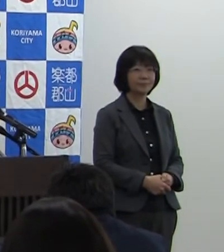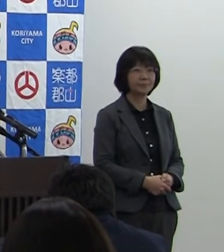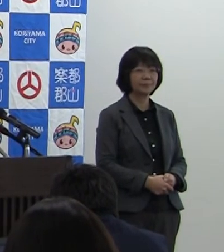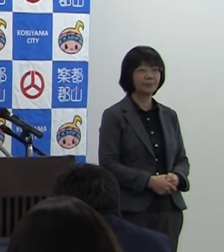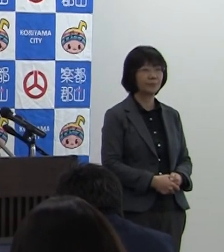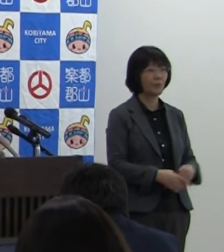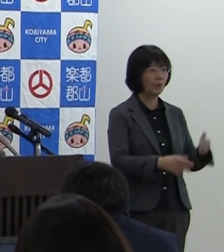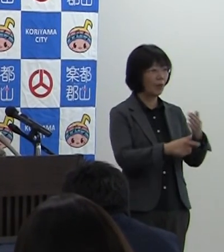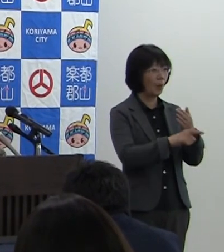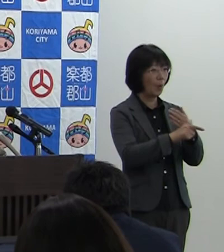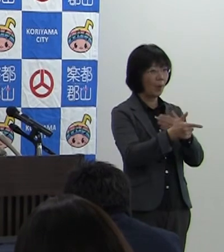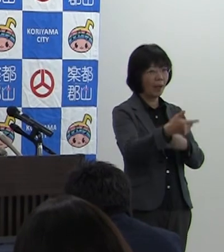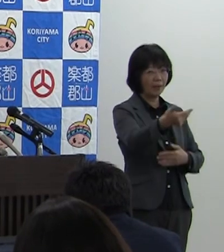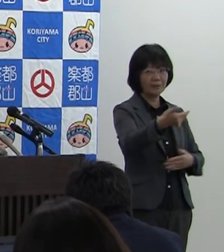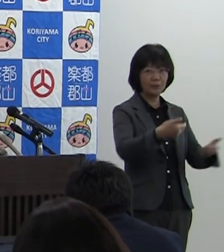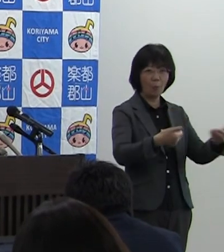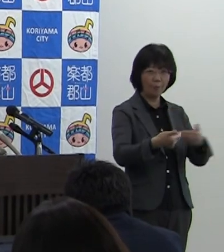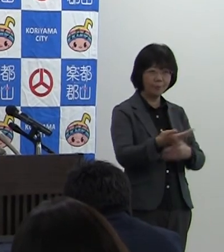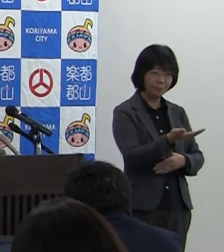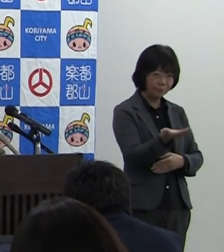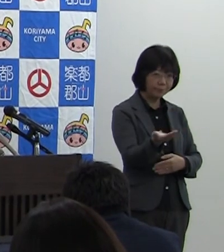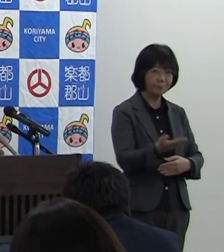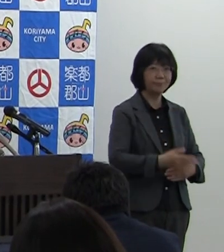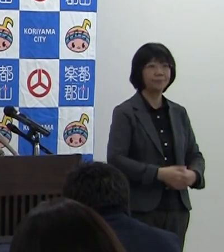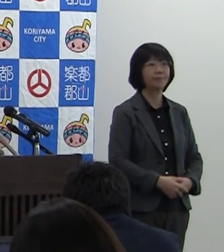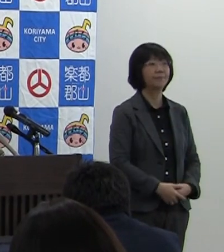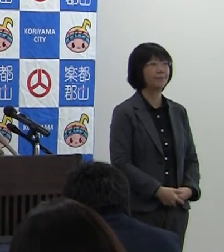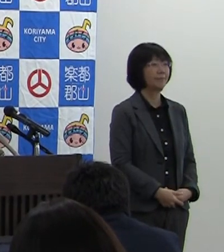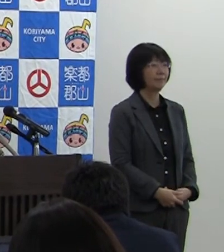その以外ございましたらお願いします。